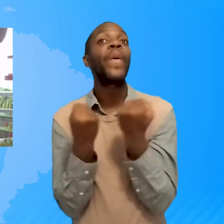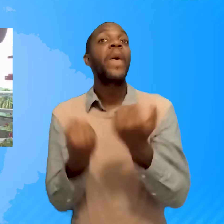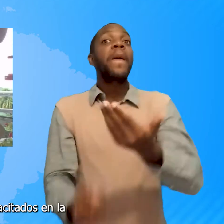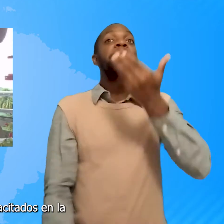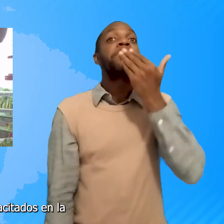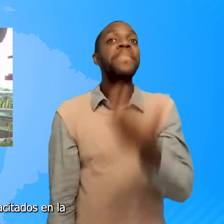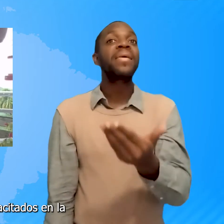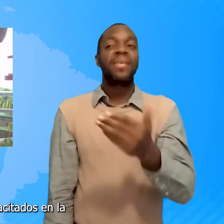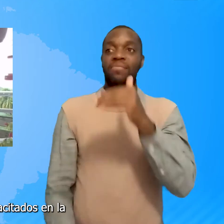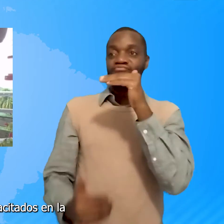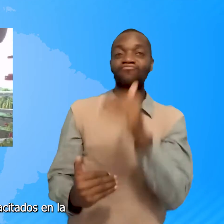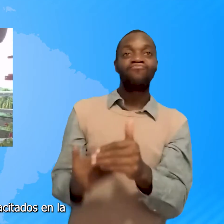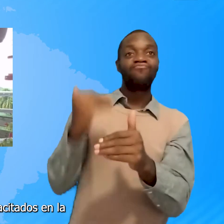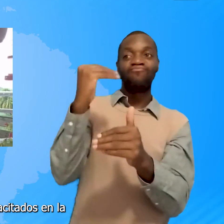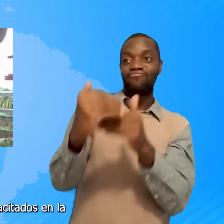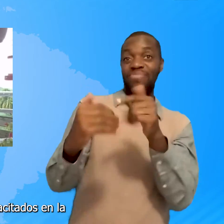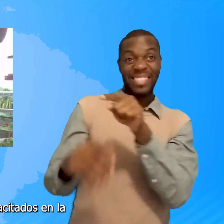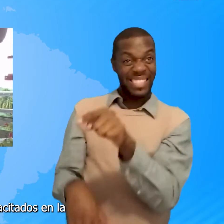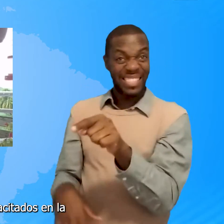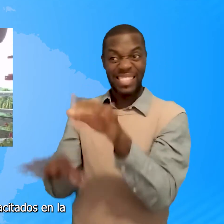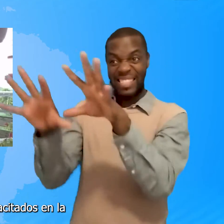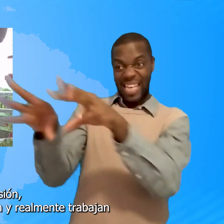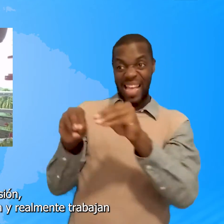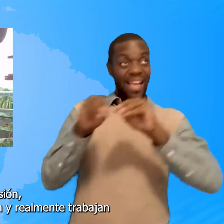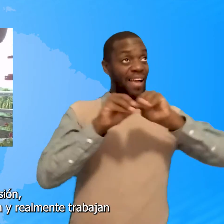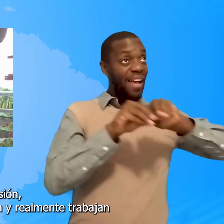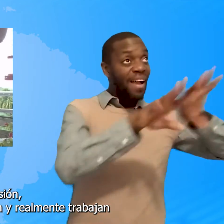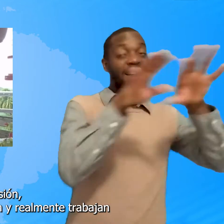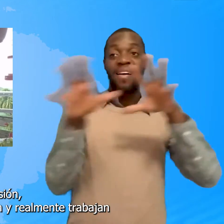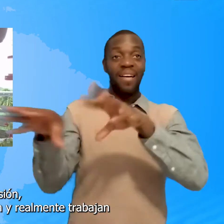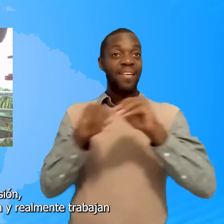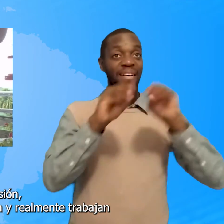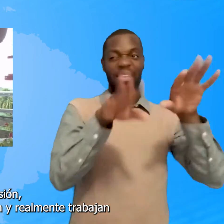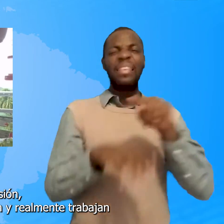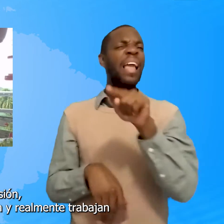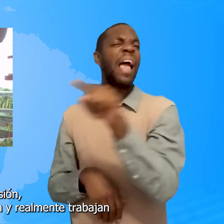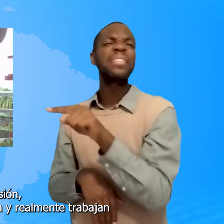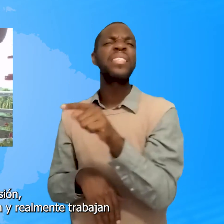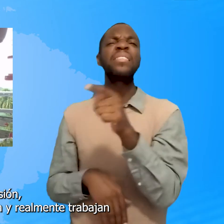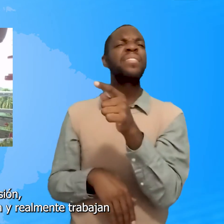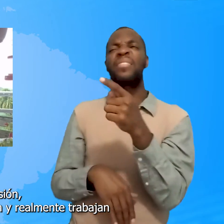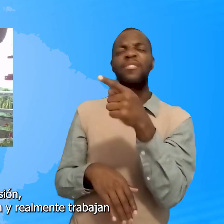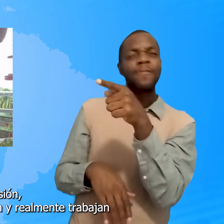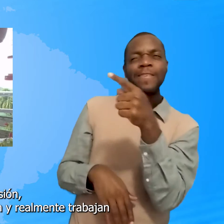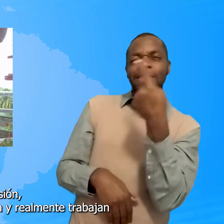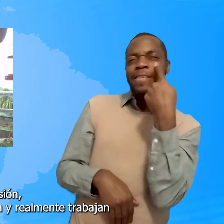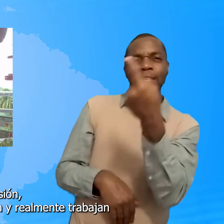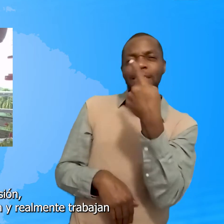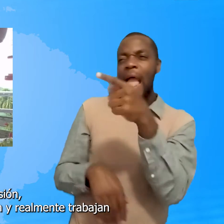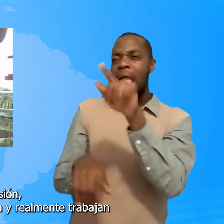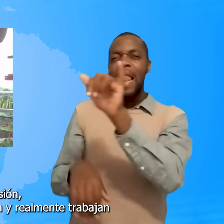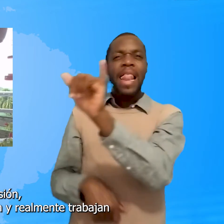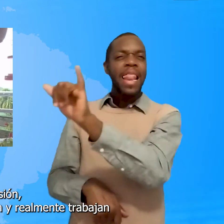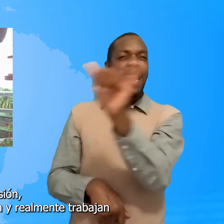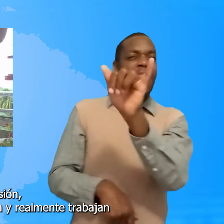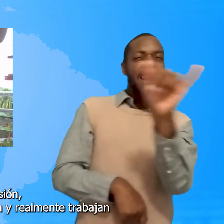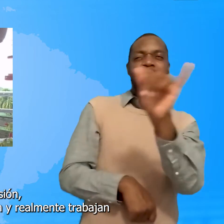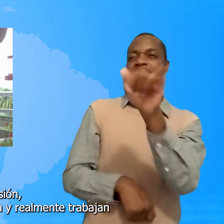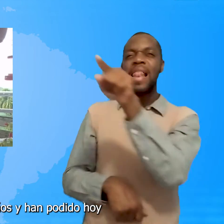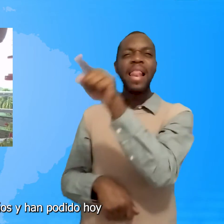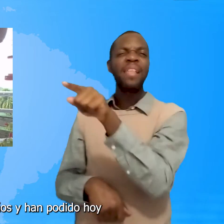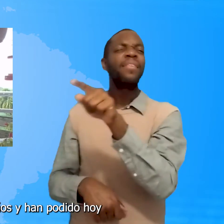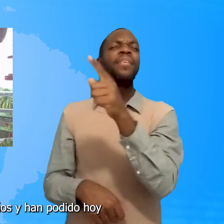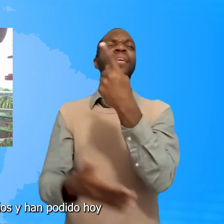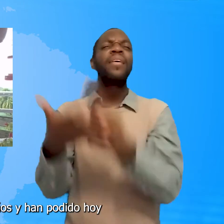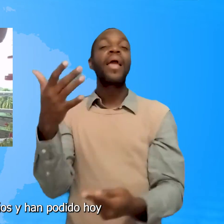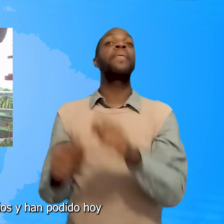común docentes capacitados en la inclusión, personas que trabajan y realmente